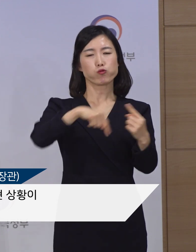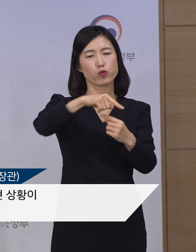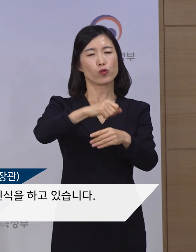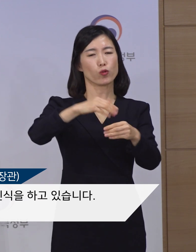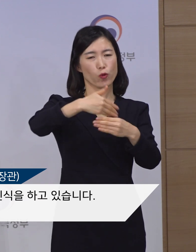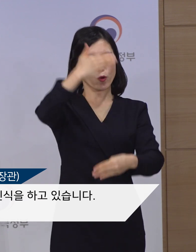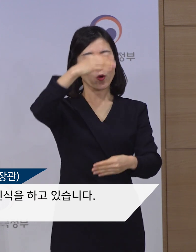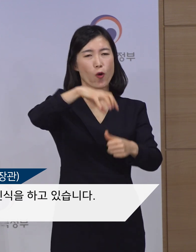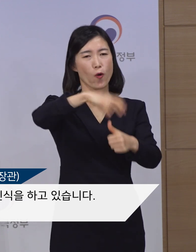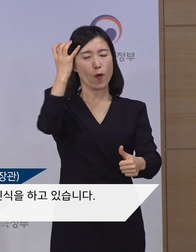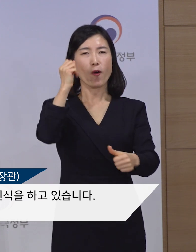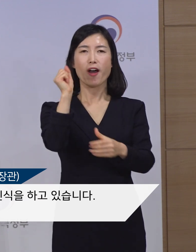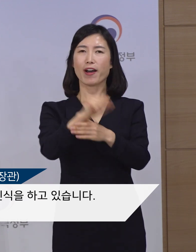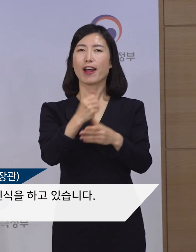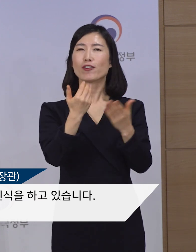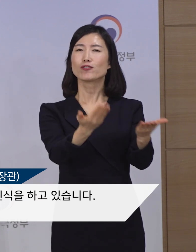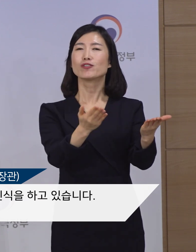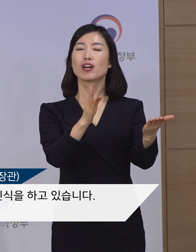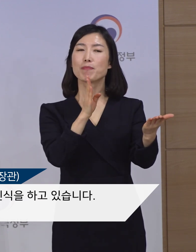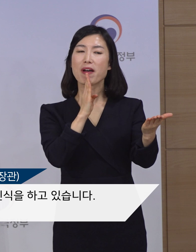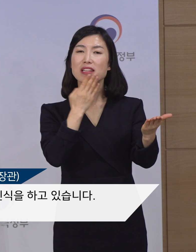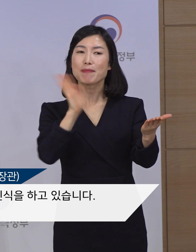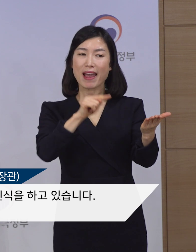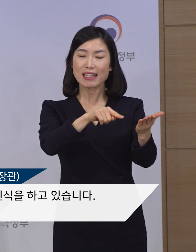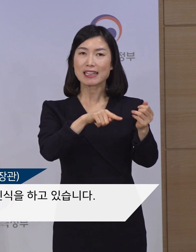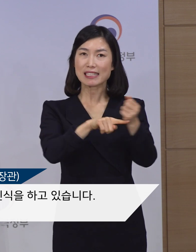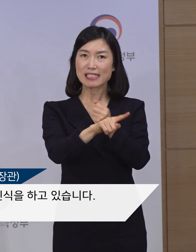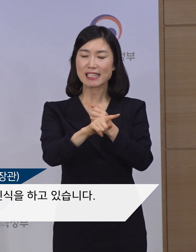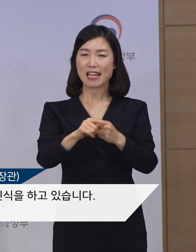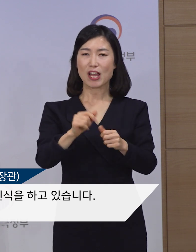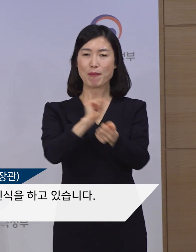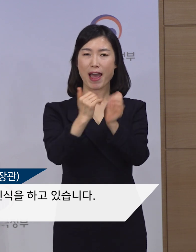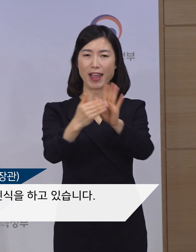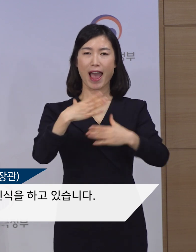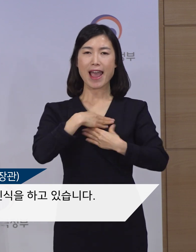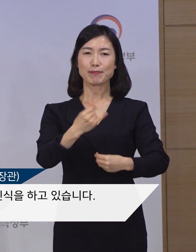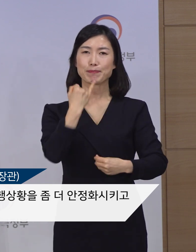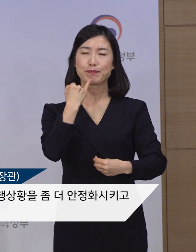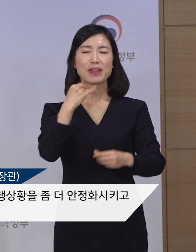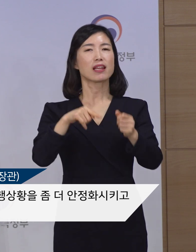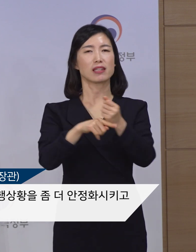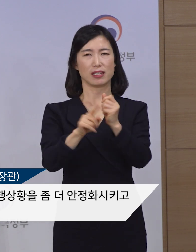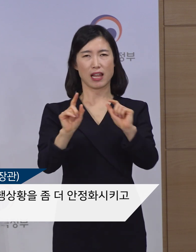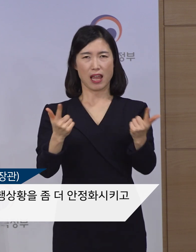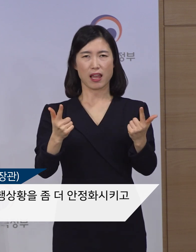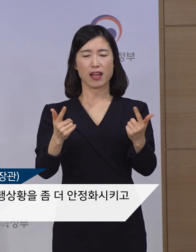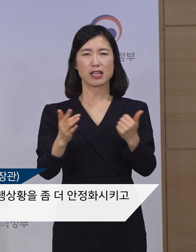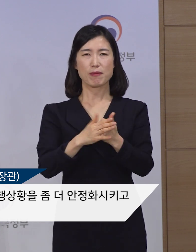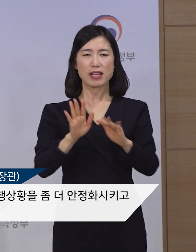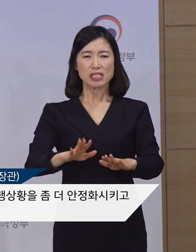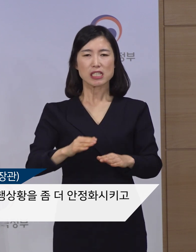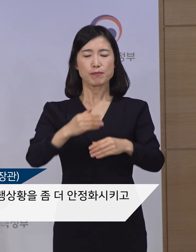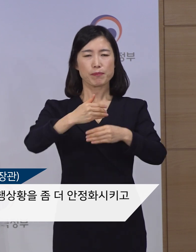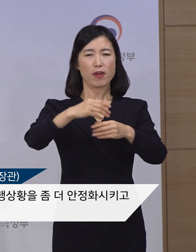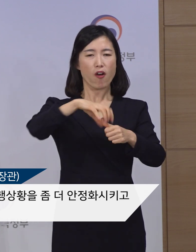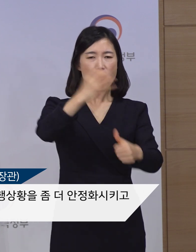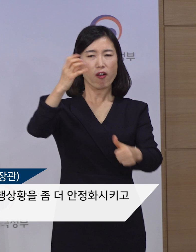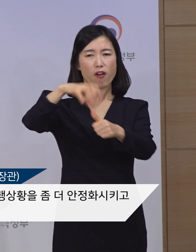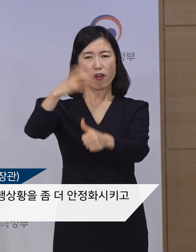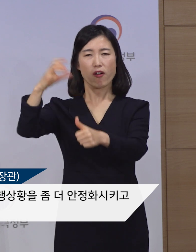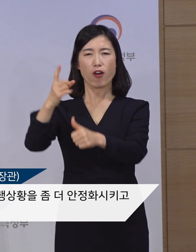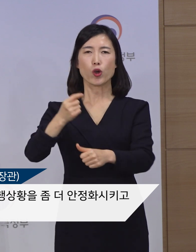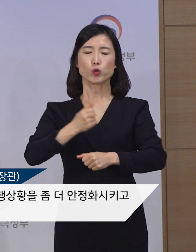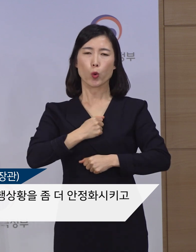아니라고 보고 방역조치 완화는 조심스럽게 진행하고 있다고 인식을 하고 있습니다. 이번 조정에서 제외된 많은